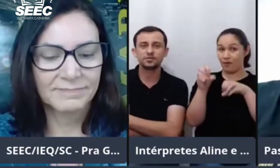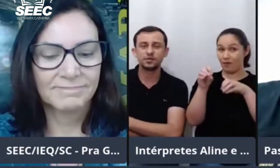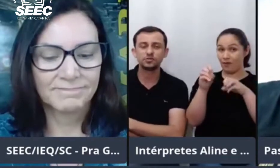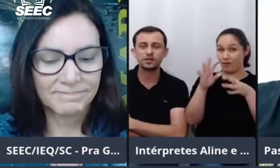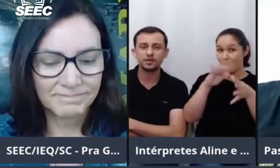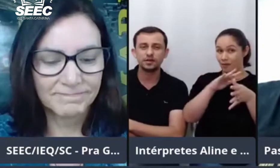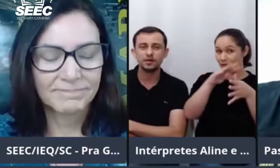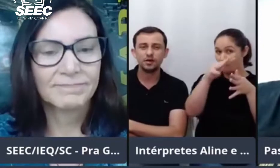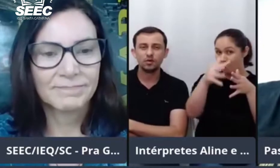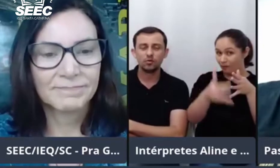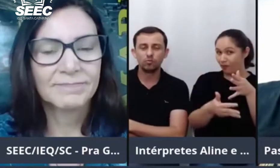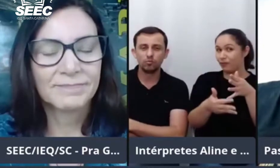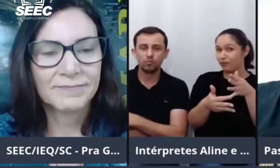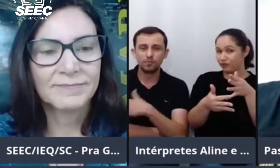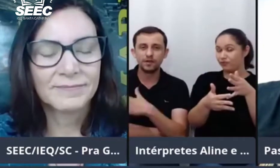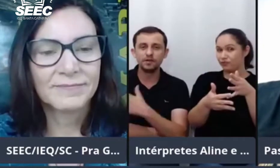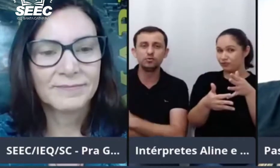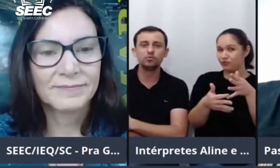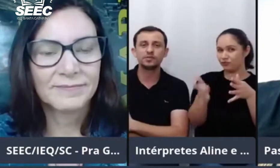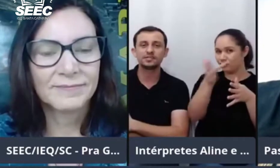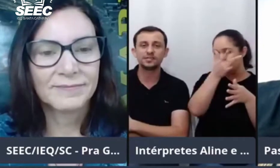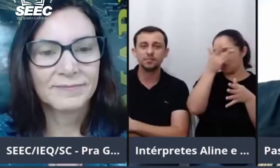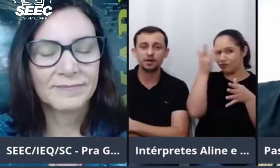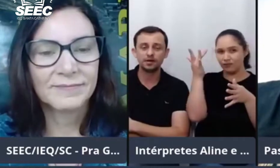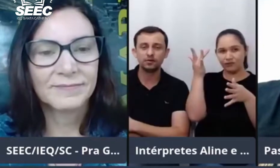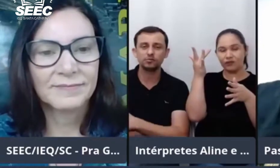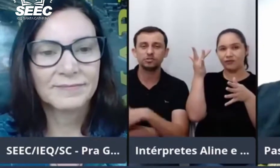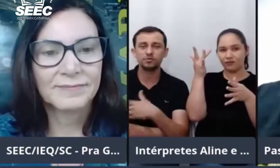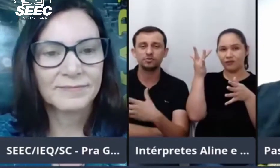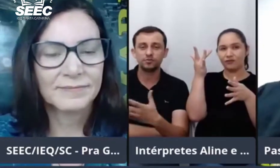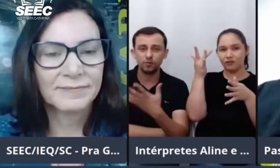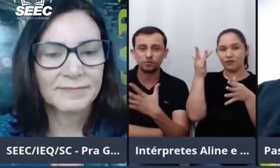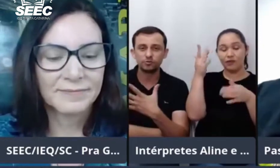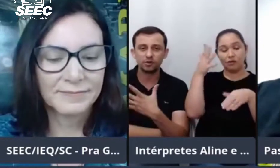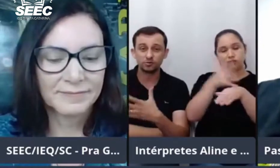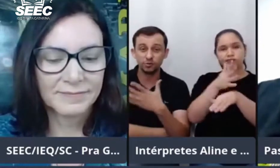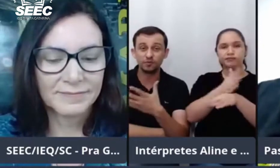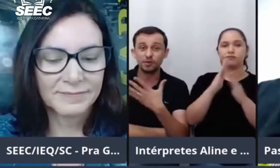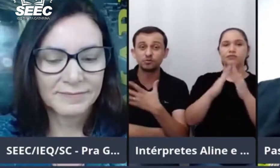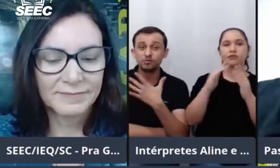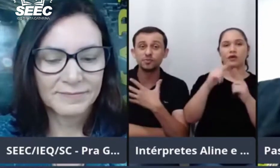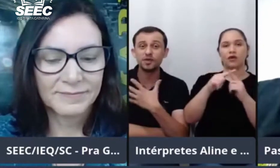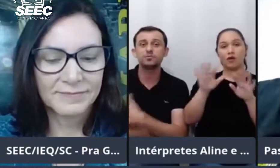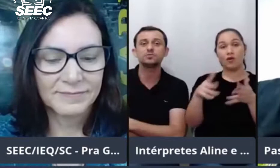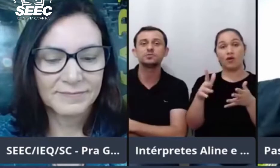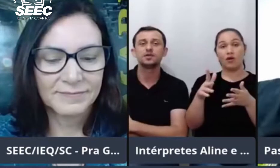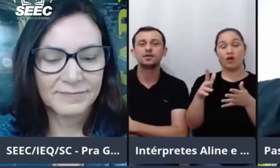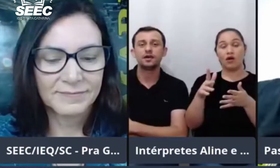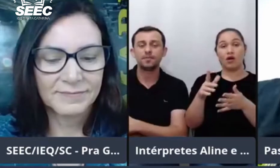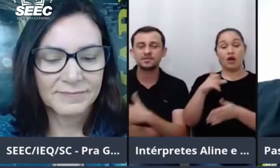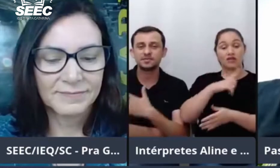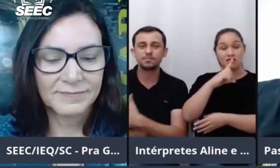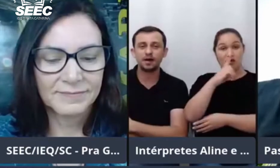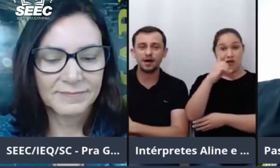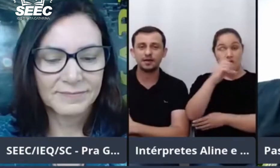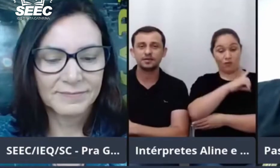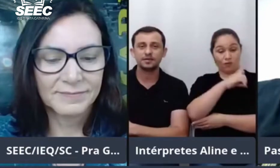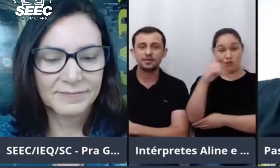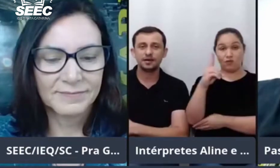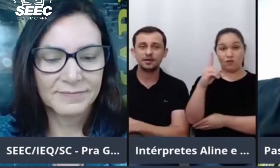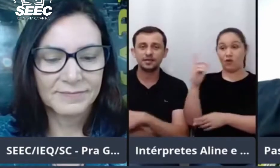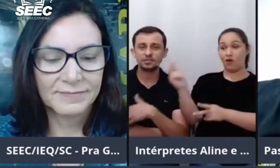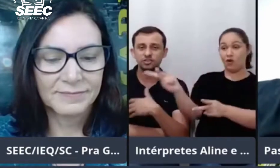né? Nós temos aí um período na semana onde nós convidamos os membros a